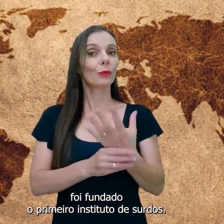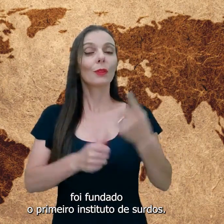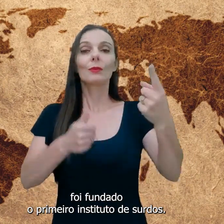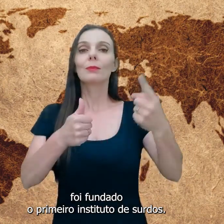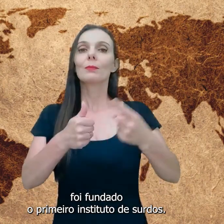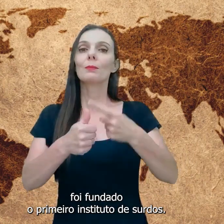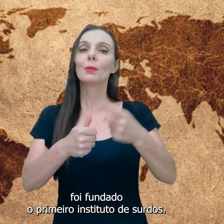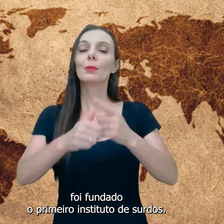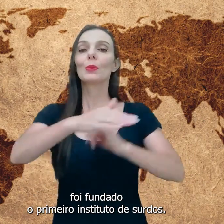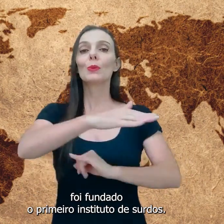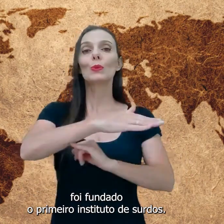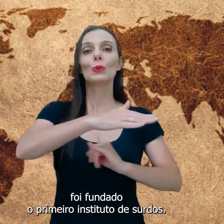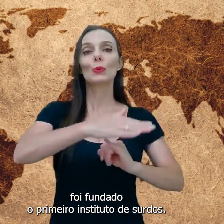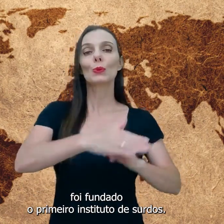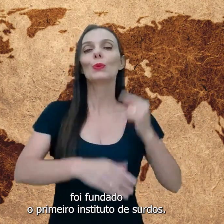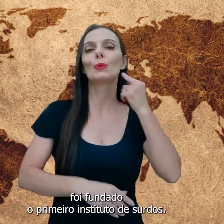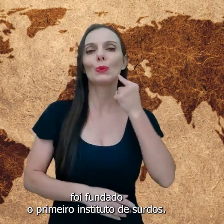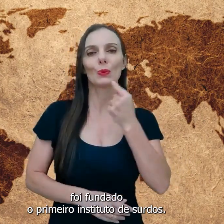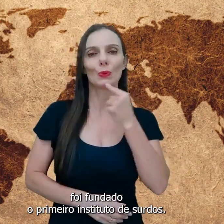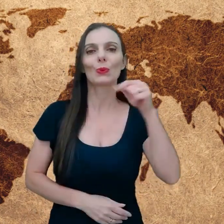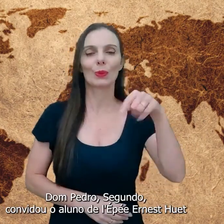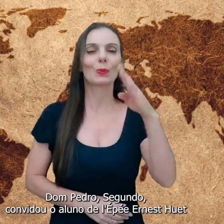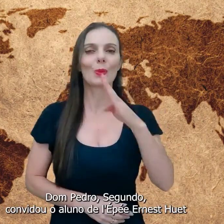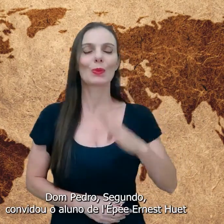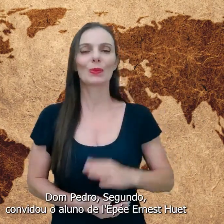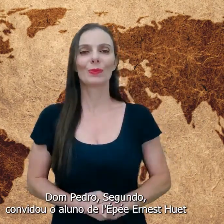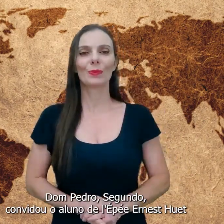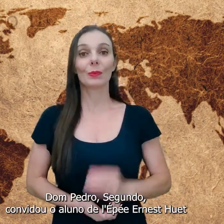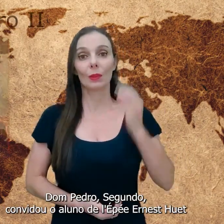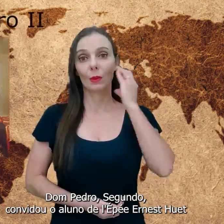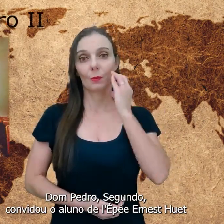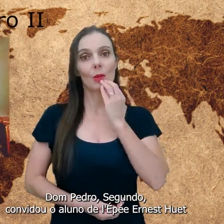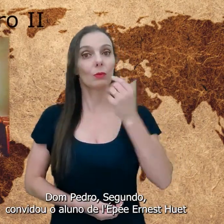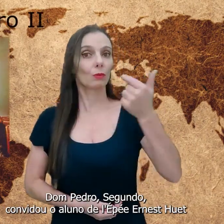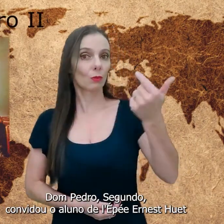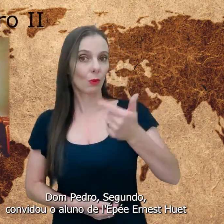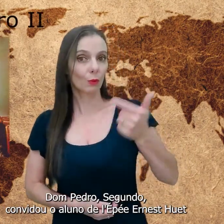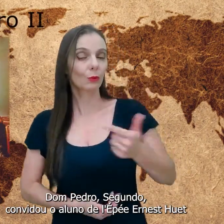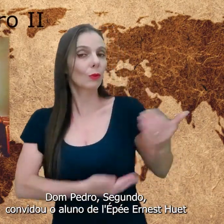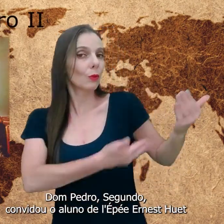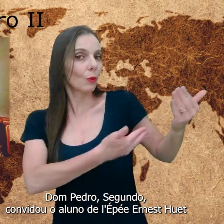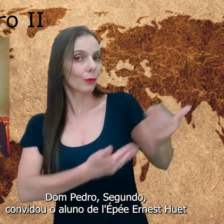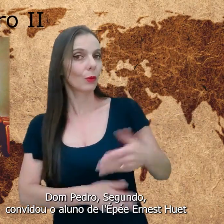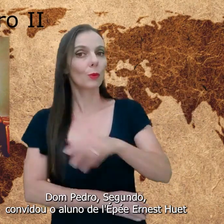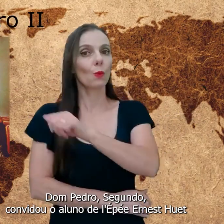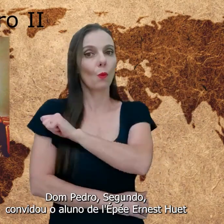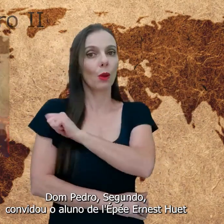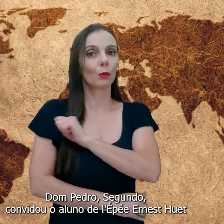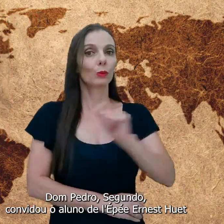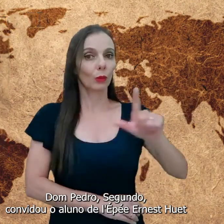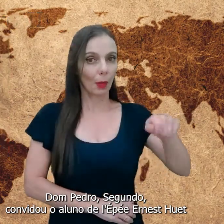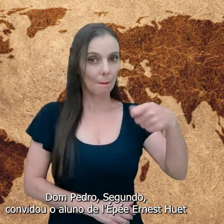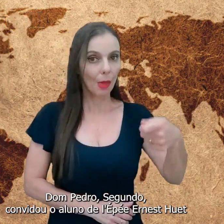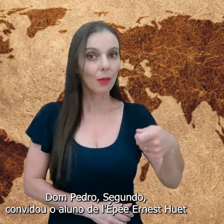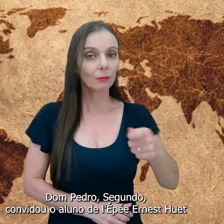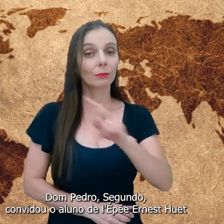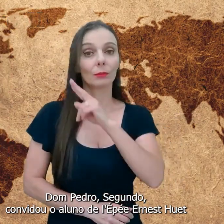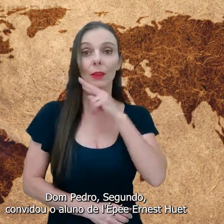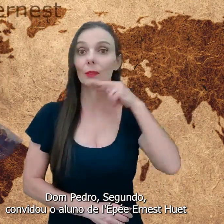o primeiro Instituto de Surdos. Dom Pedro II convidou o aluno de Lepê, Ernest Rie,